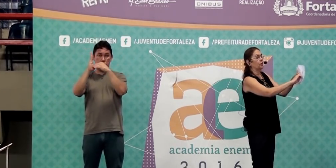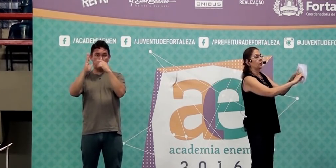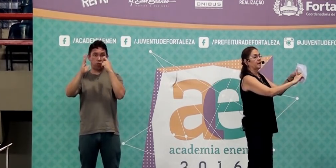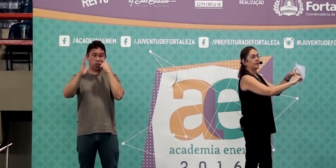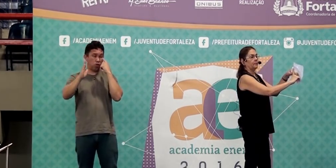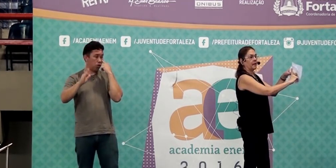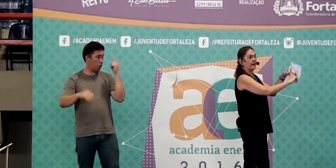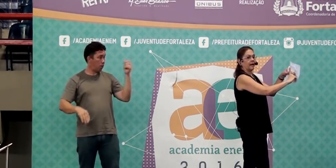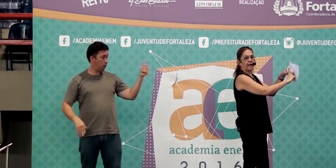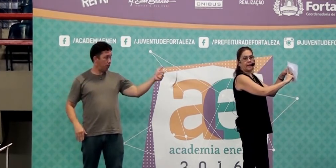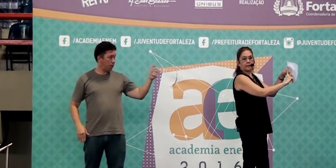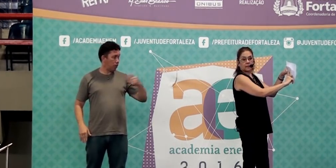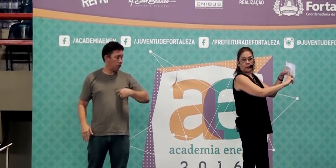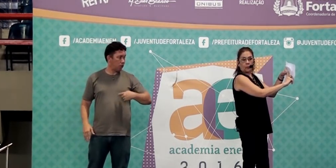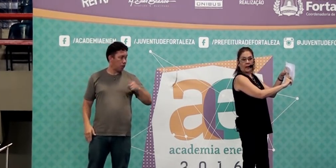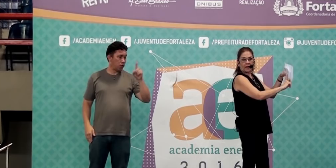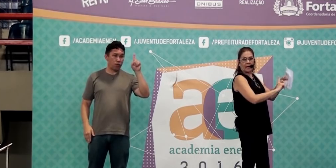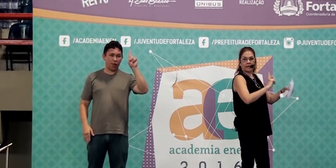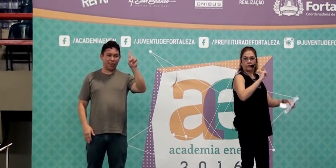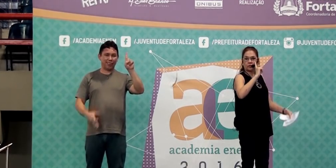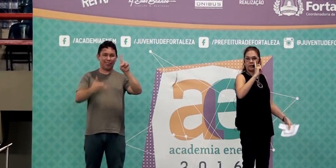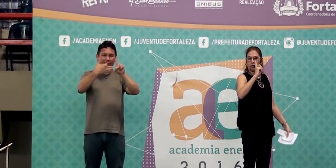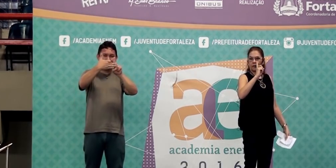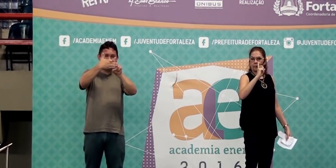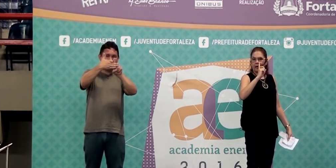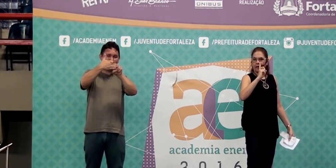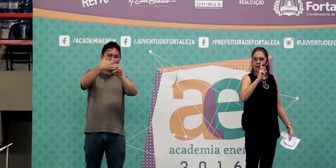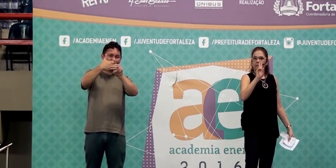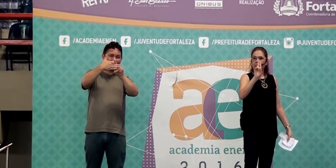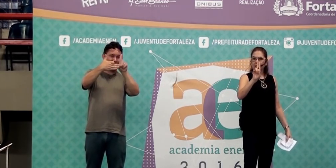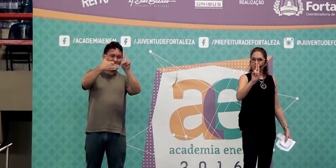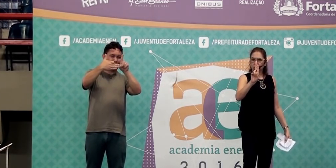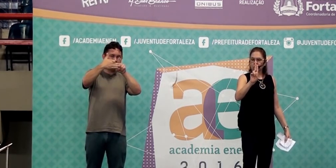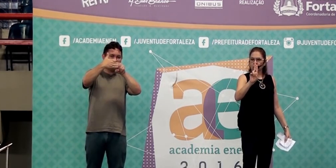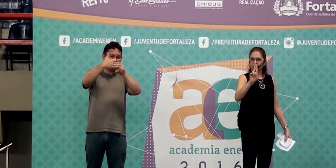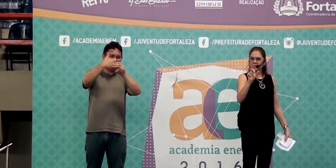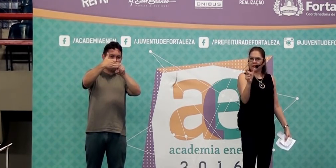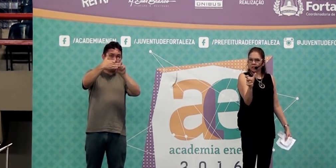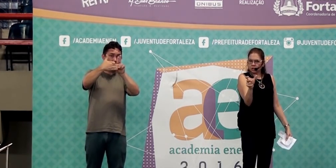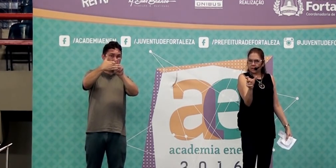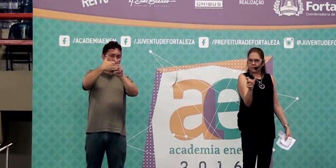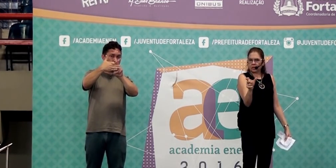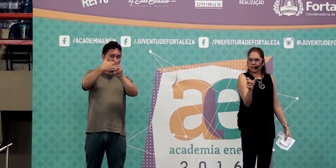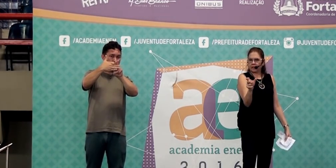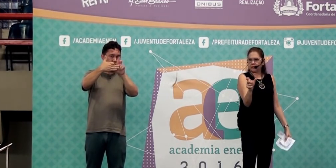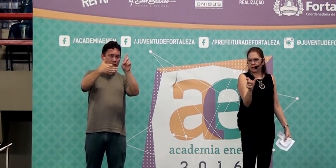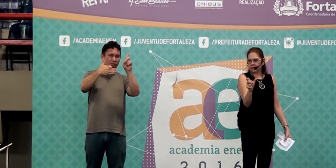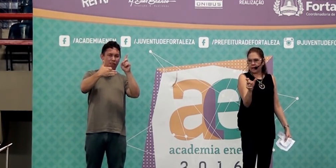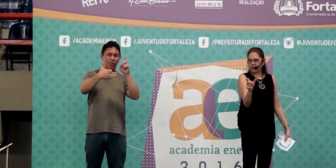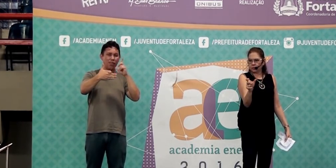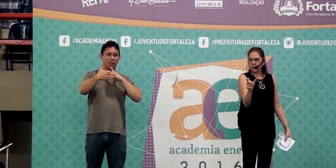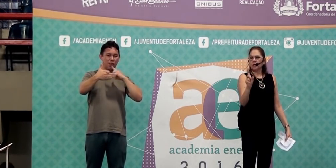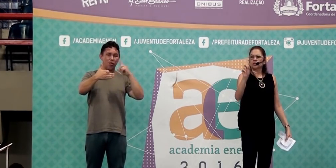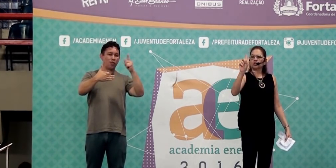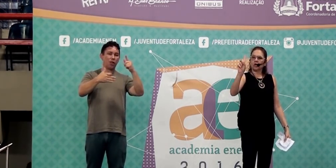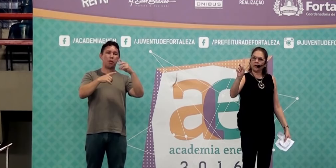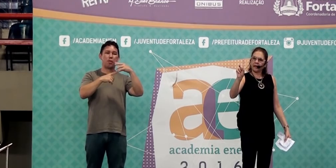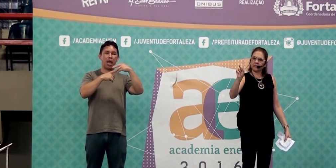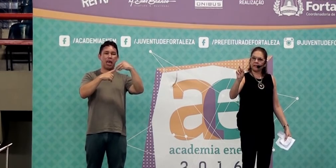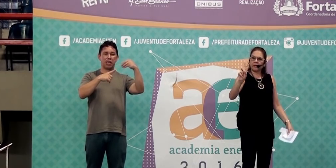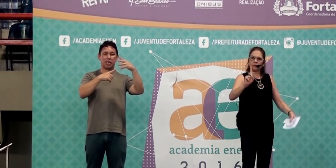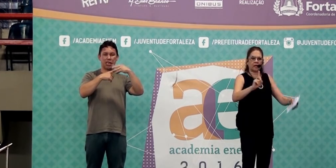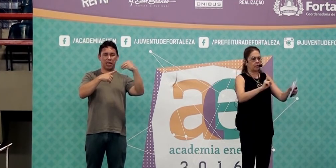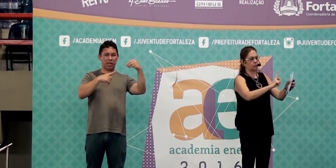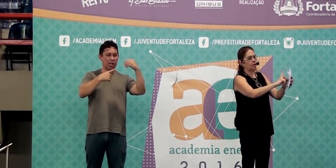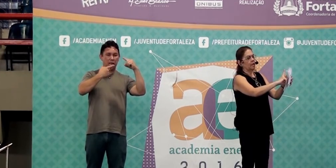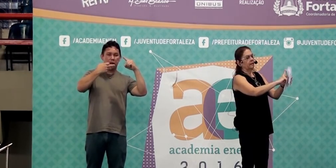na folha para marcar o parágrafo, dedinho em pé, nada de 2, nada de tampa de caneta deitado, só